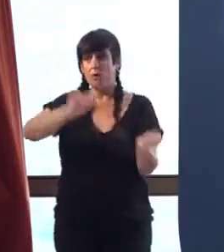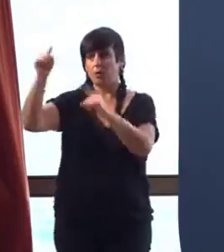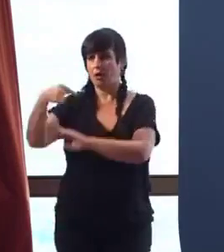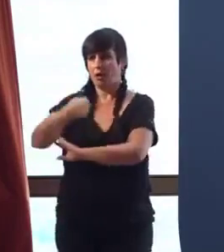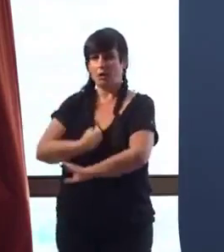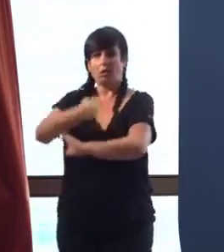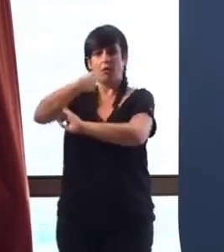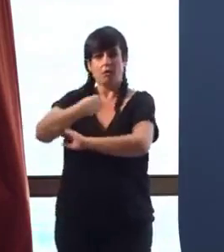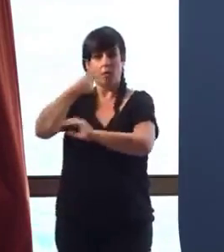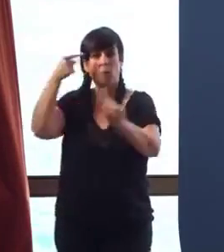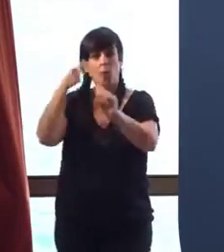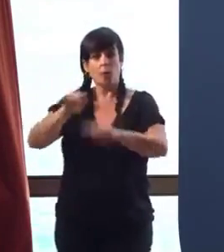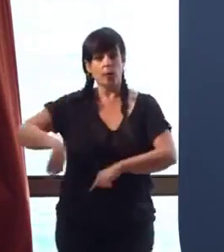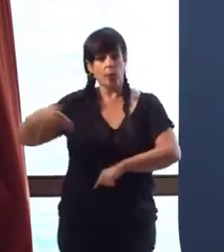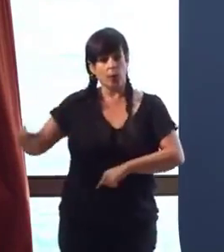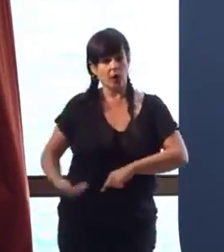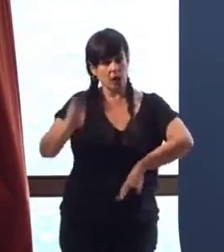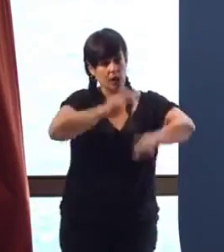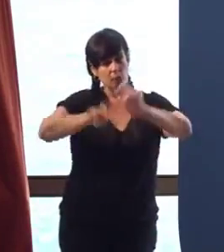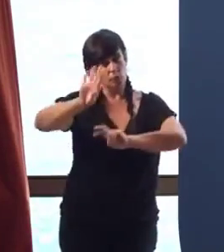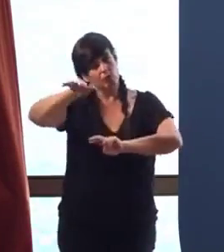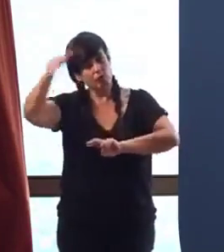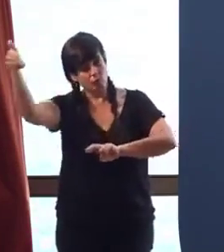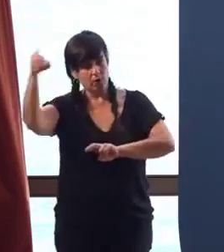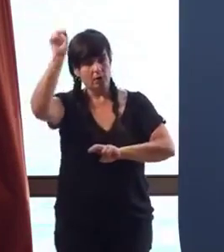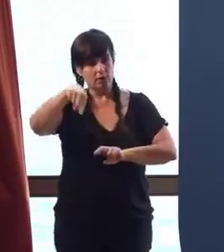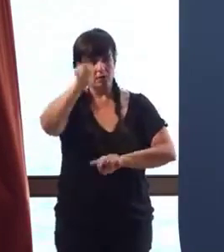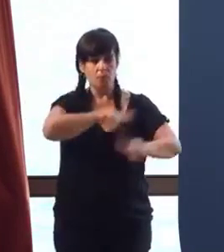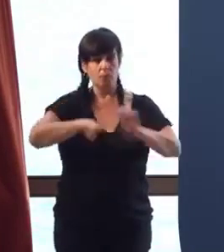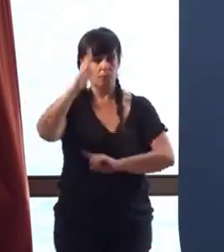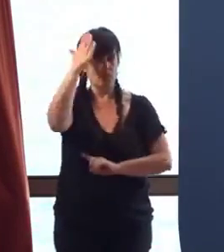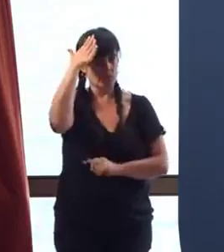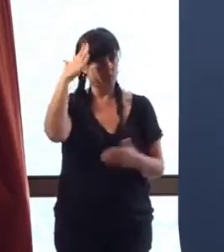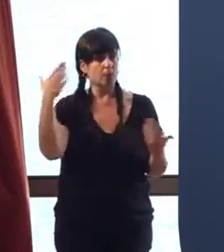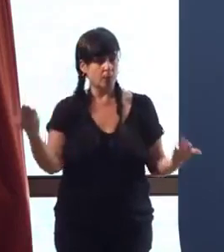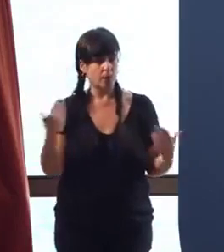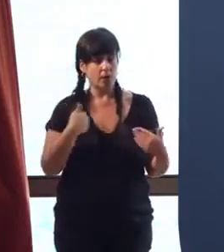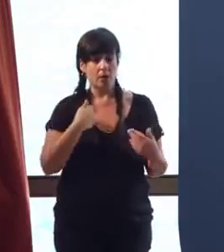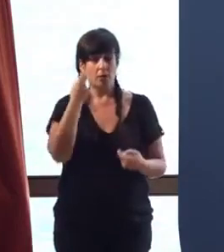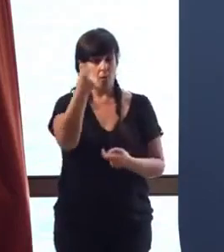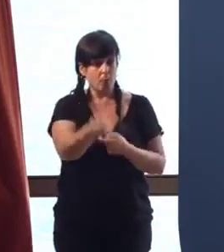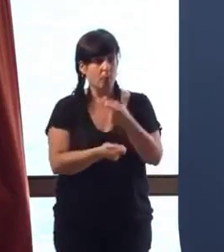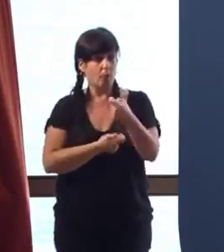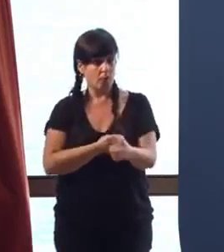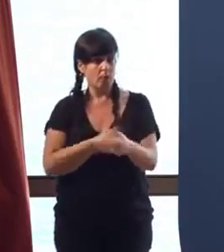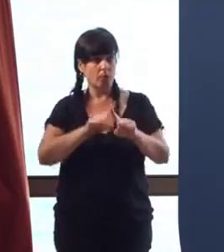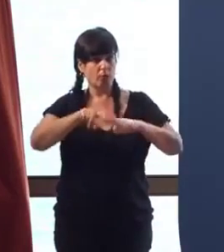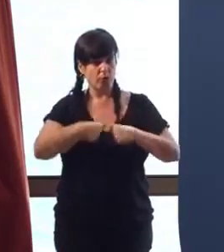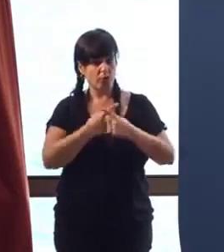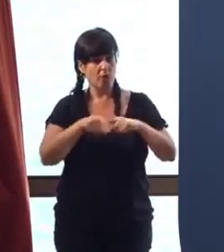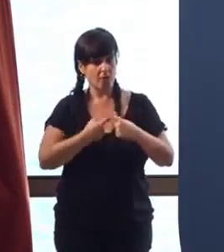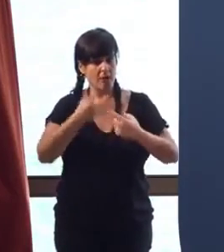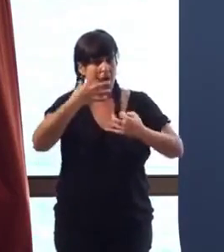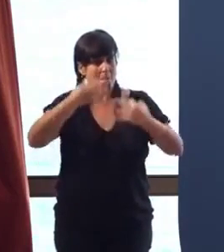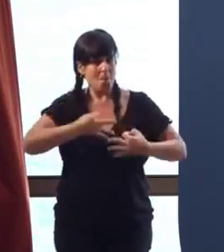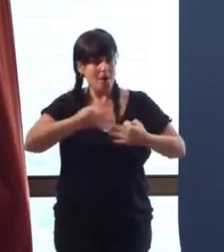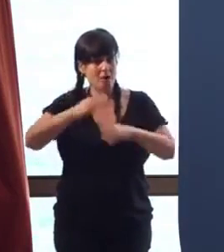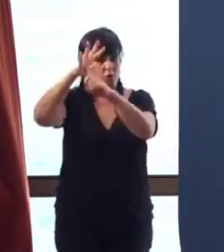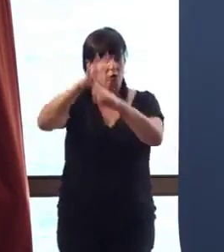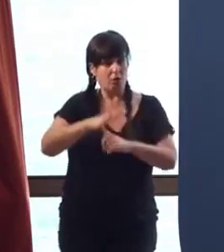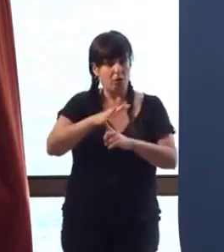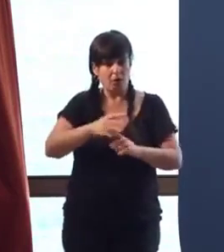a producir riqueza en otros lugares. El problema principal para la gente son que cada vez son mayor número las familias que están en riesgo de exclusión.